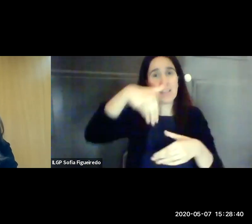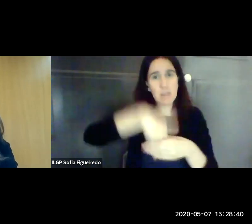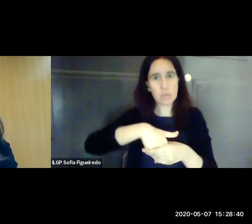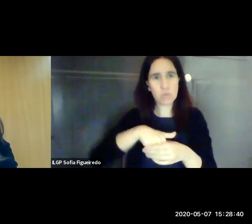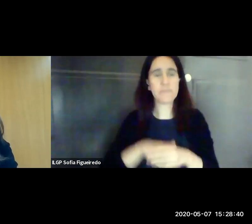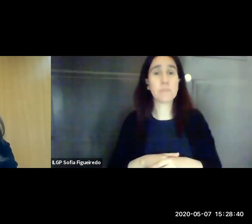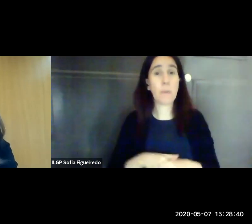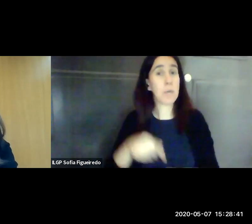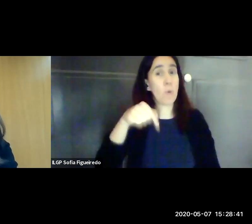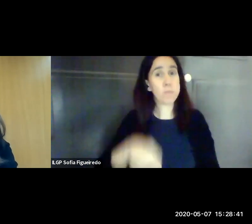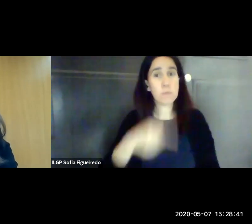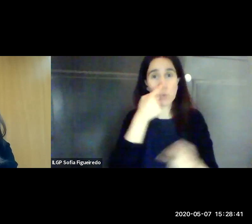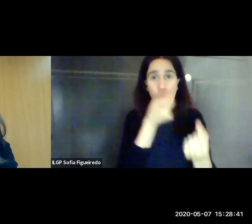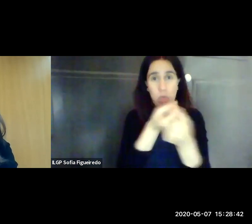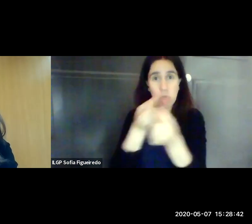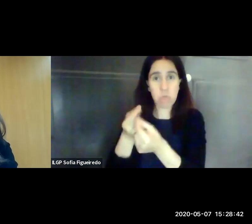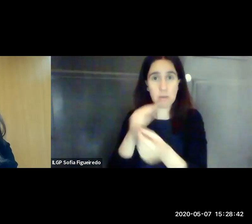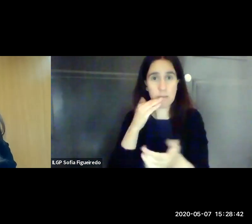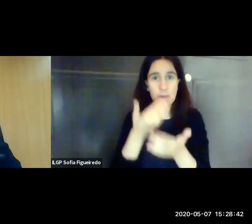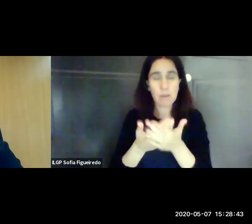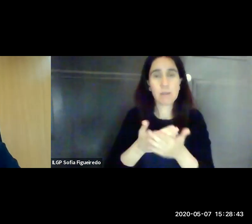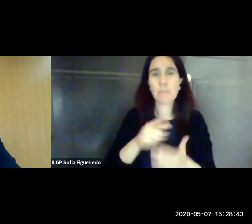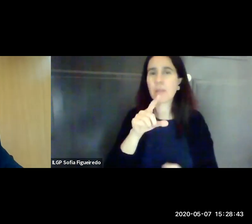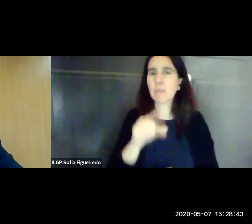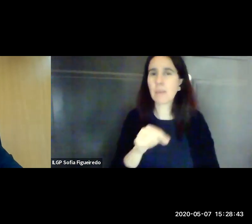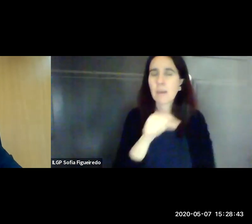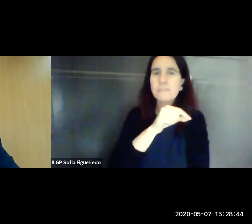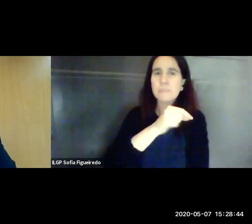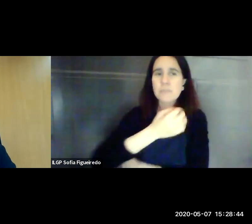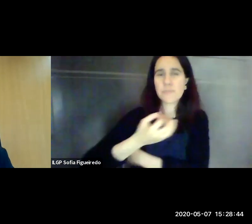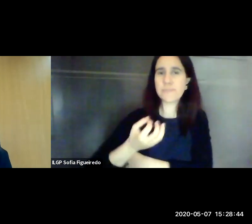e promove também aqui alguma